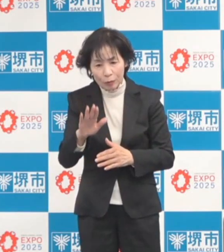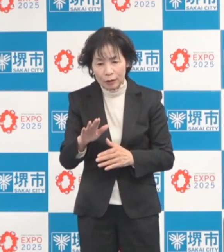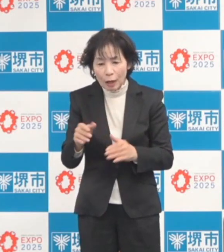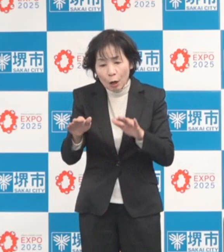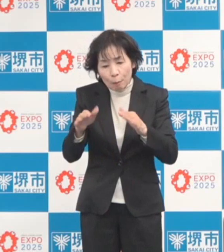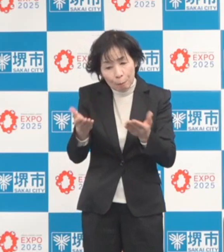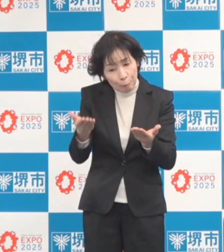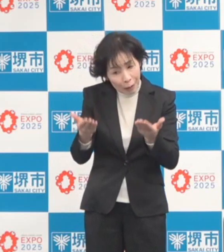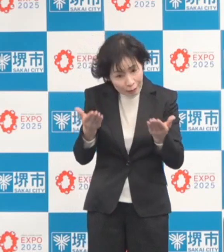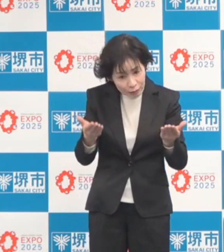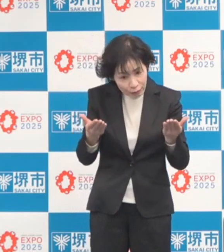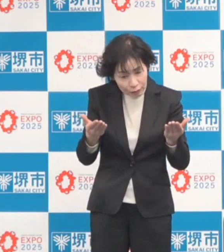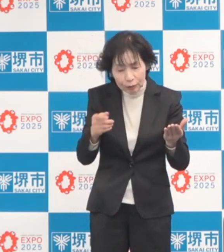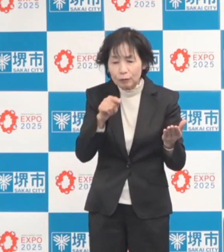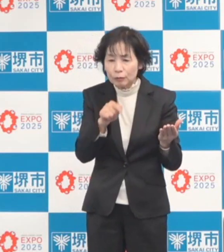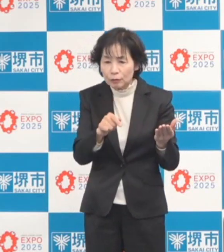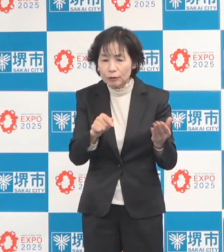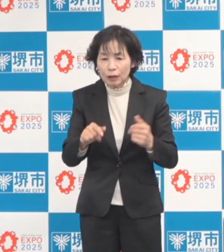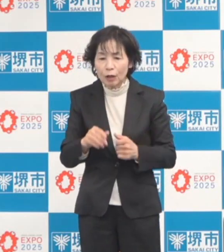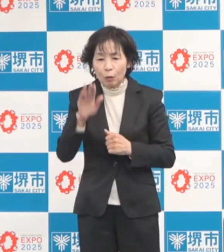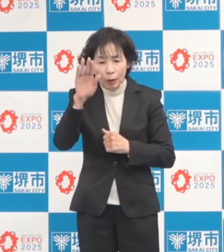の上でどのようなこれからの